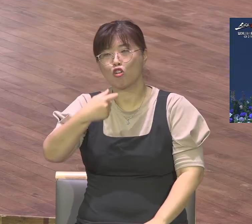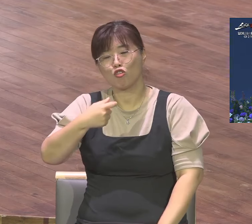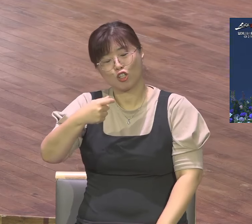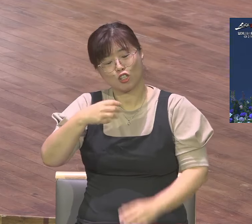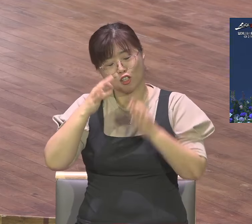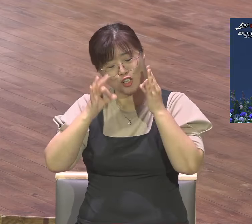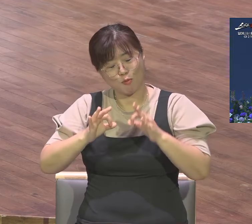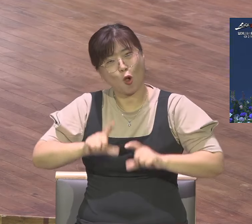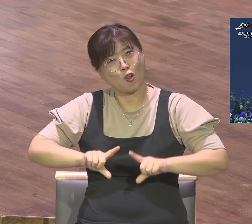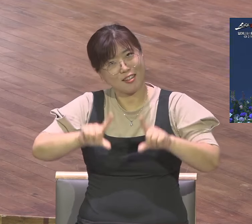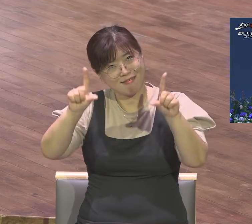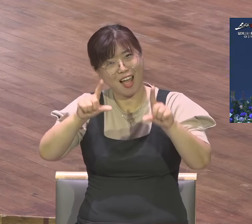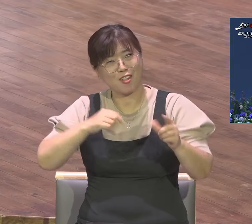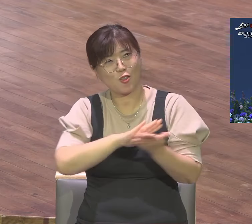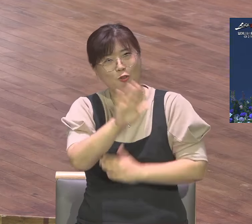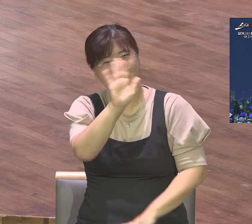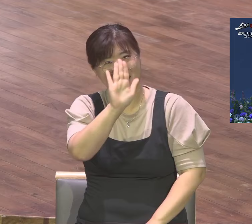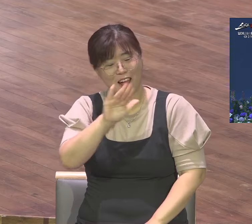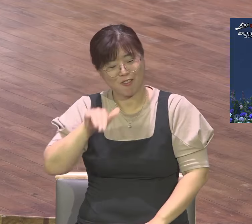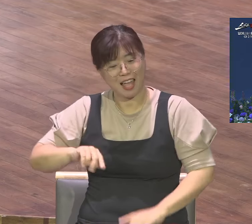그것이 24, 25 영혼.